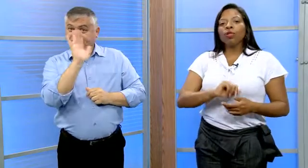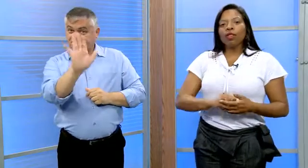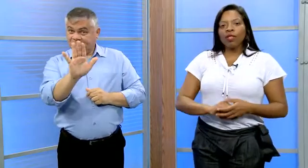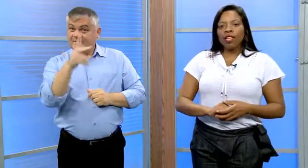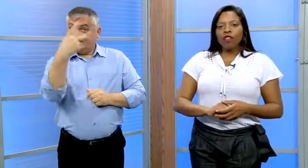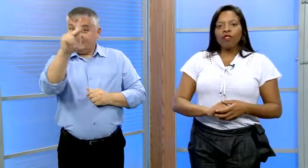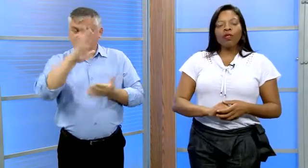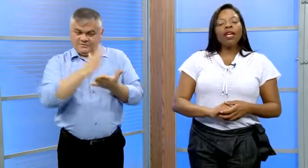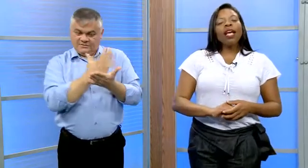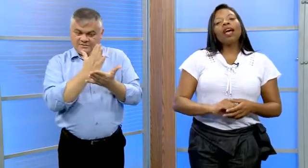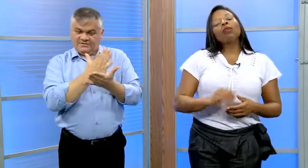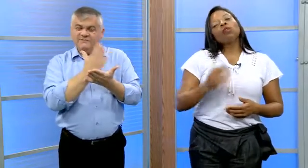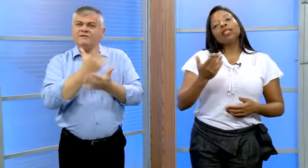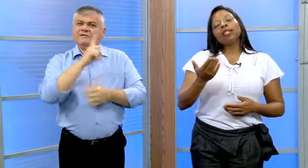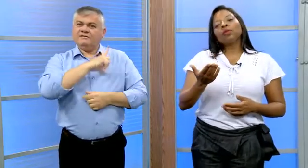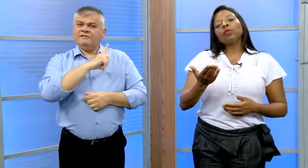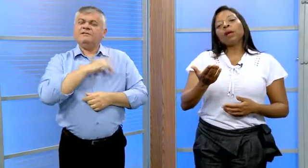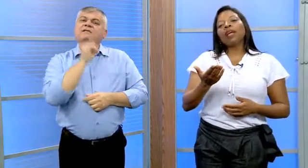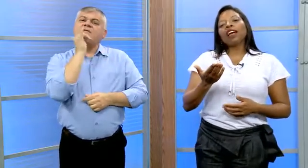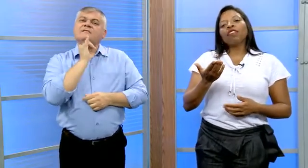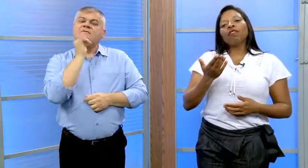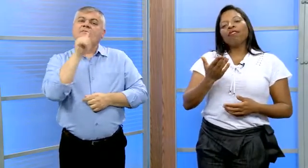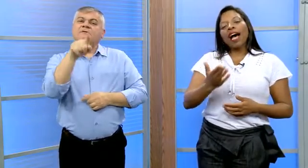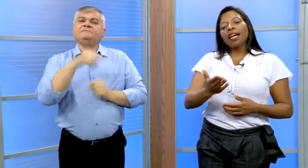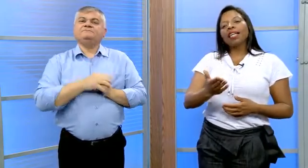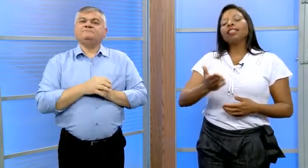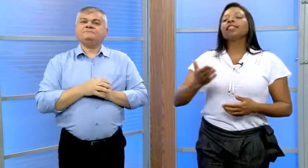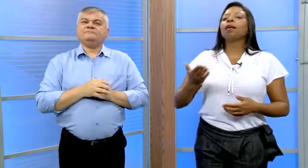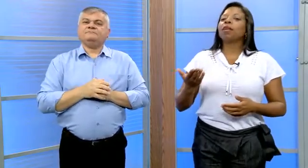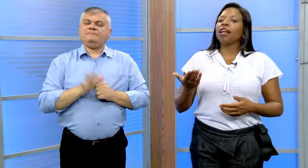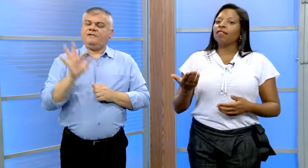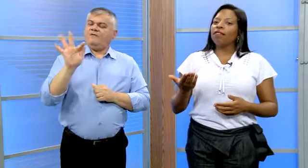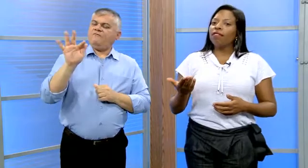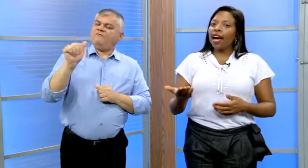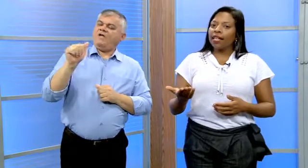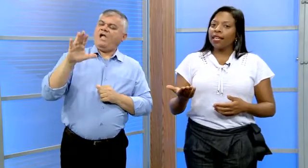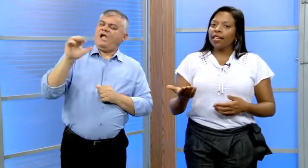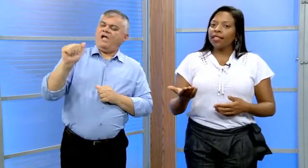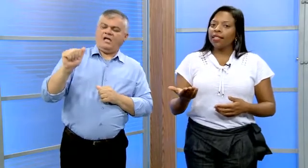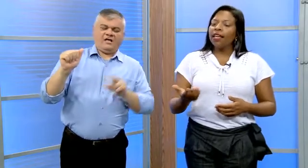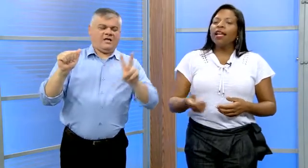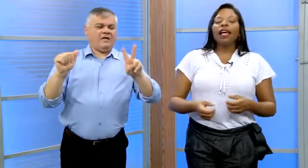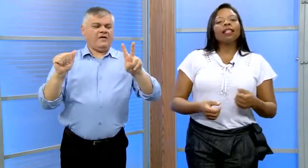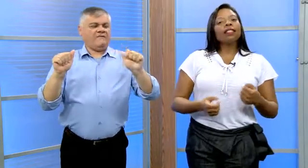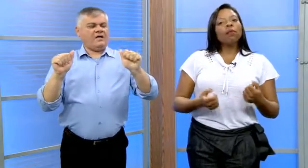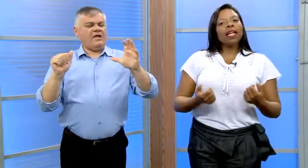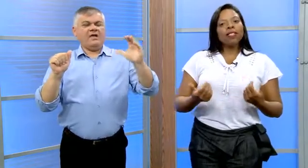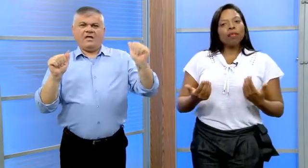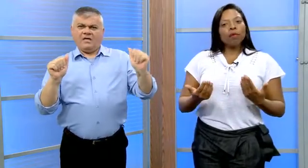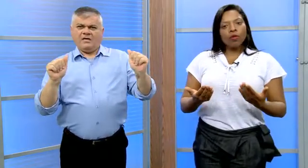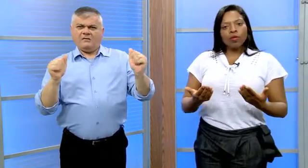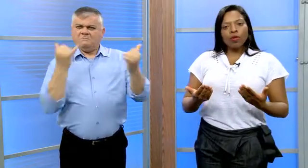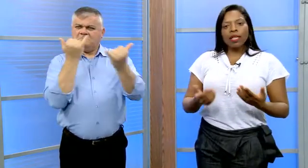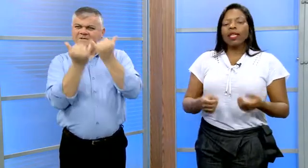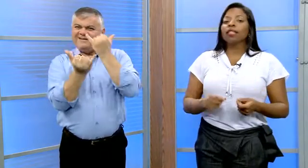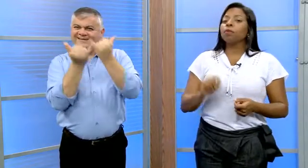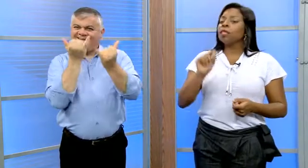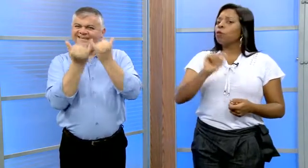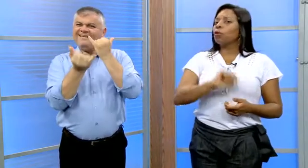seu livro é o exemplo da palavra faca, da palavra vaca. Ela se parece muito, a criança, principalmente